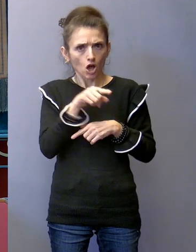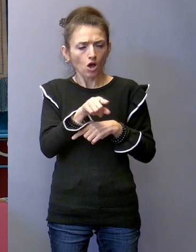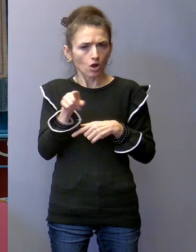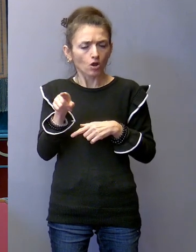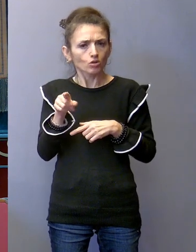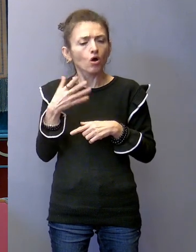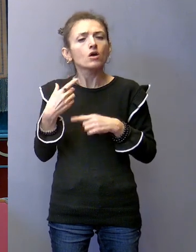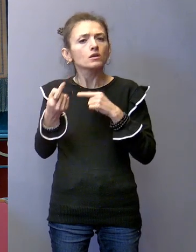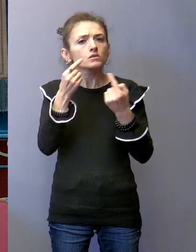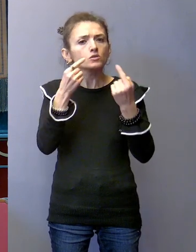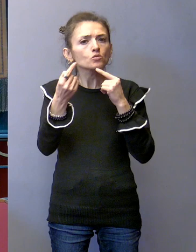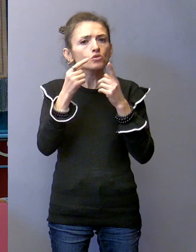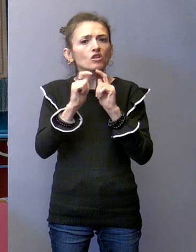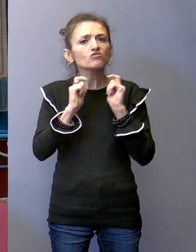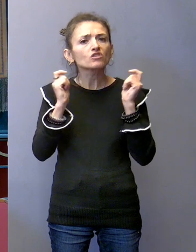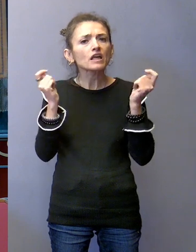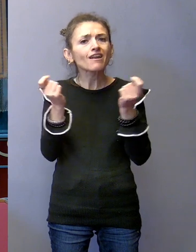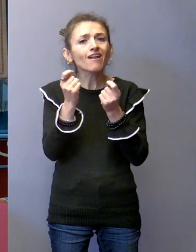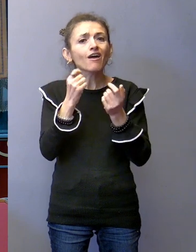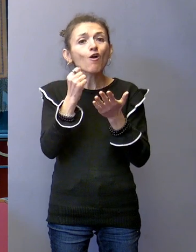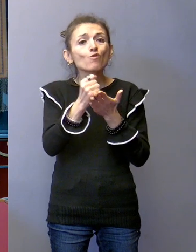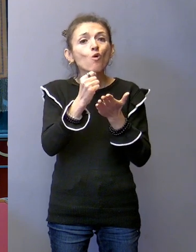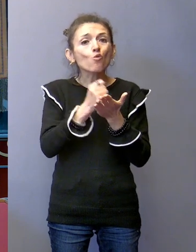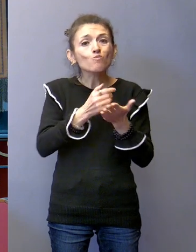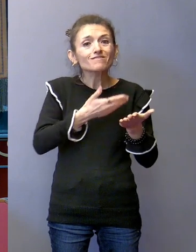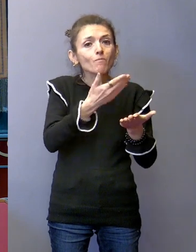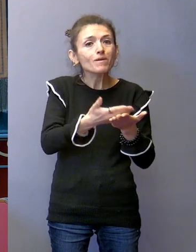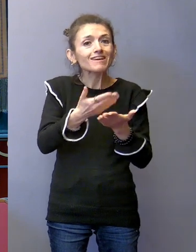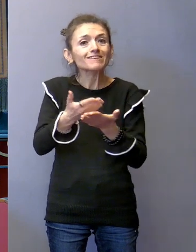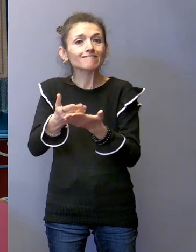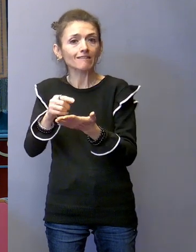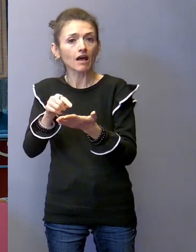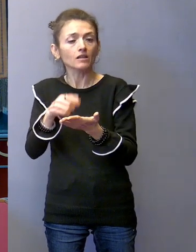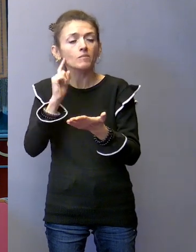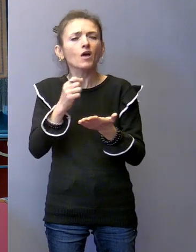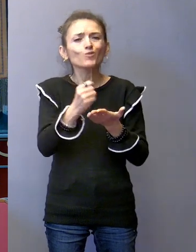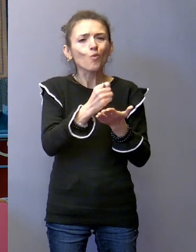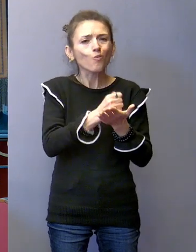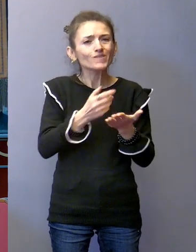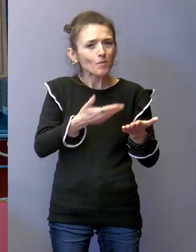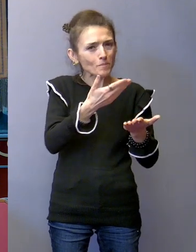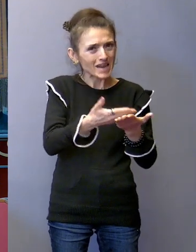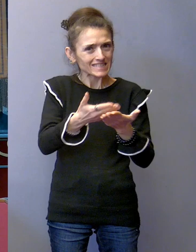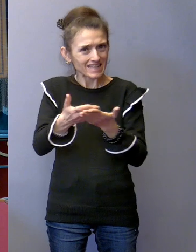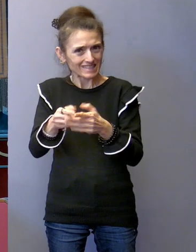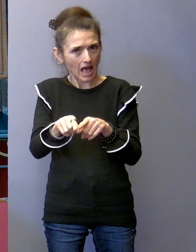la discussione generale sui documenti presentati vale a dire se i documenti presentati non fossero stati